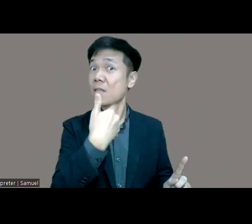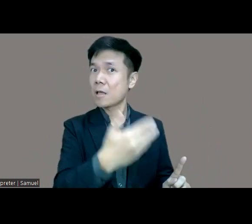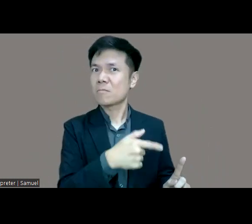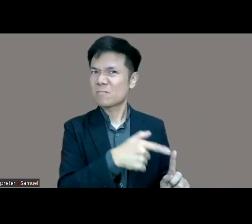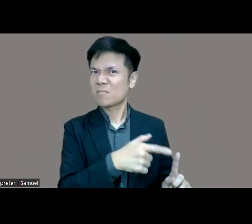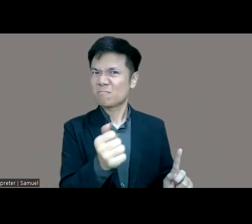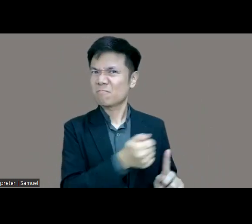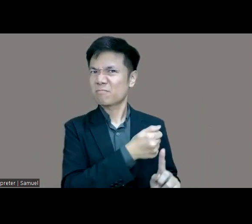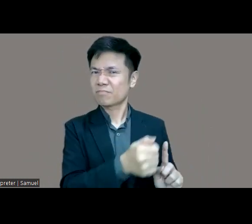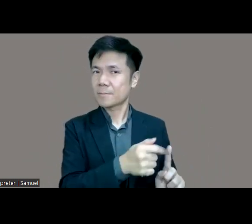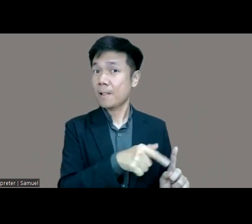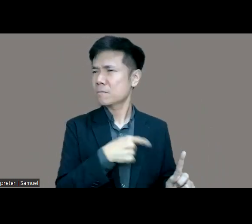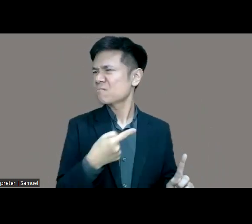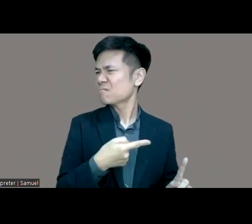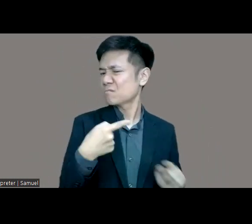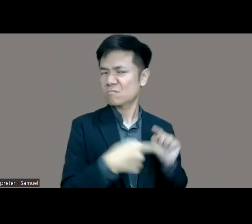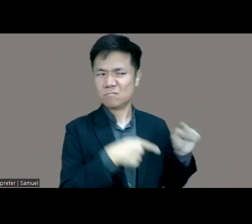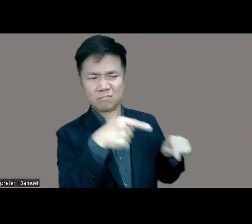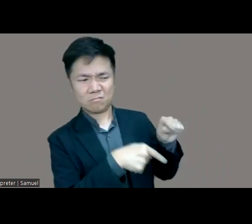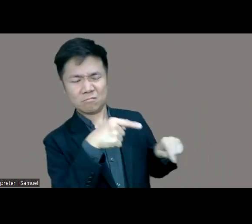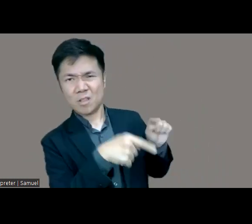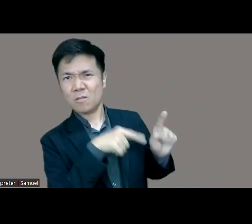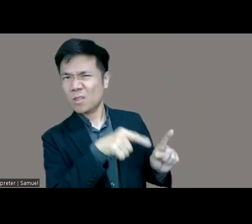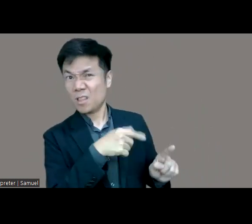juste pour détruire sa réputation.